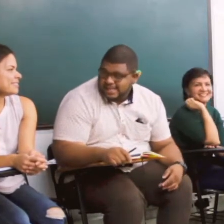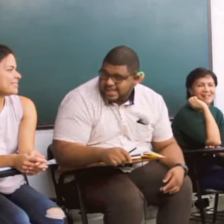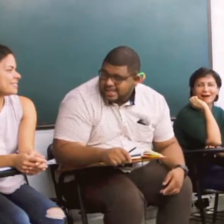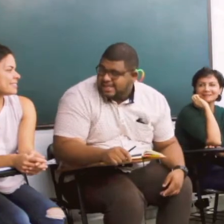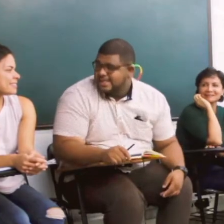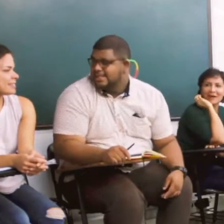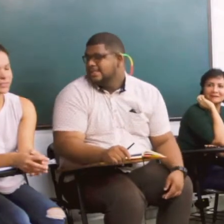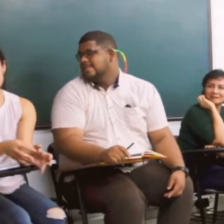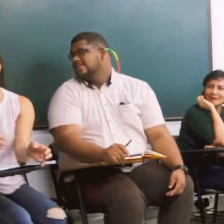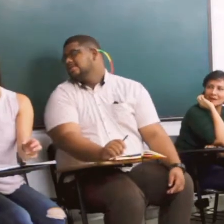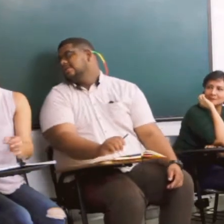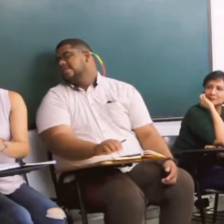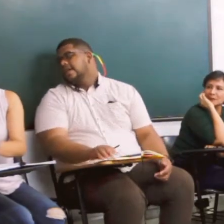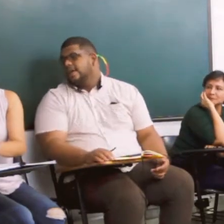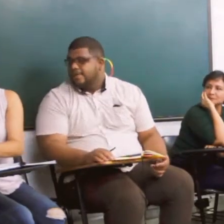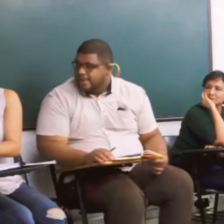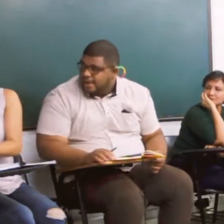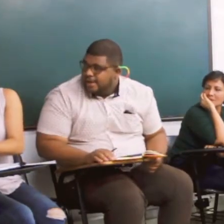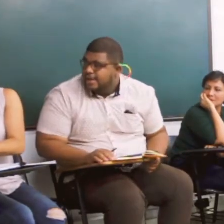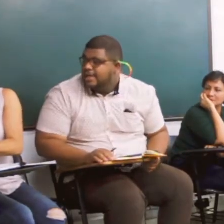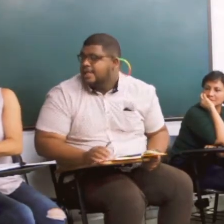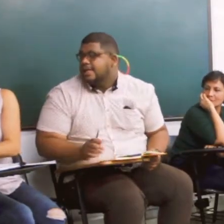olviden.